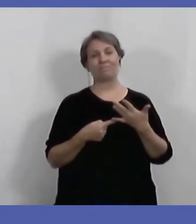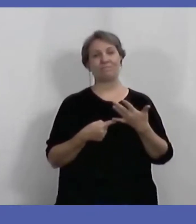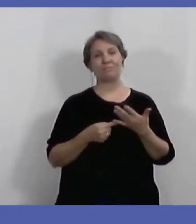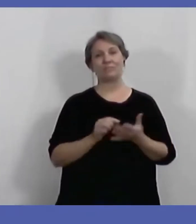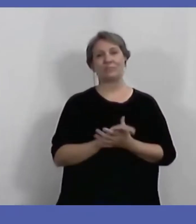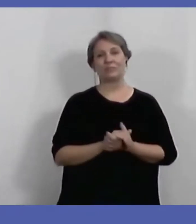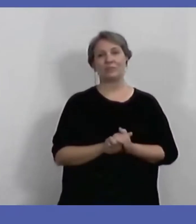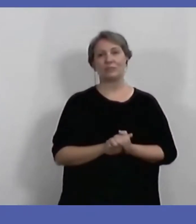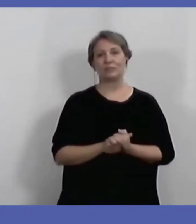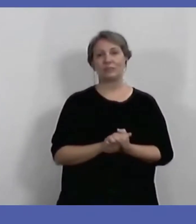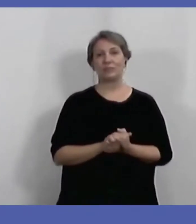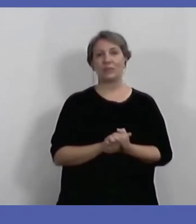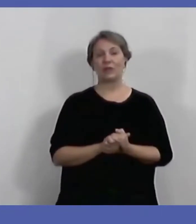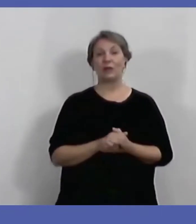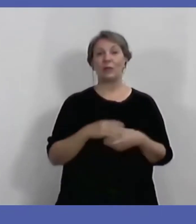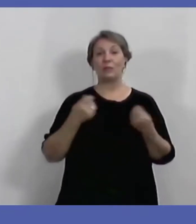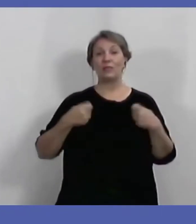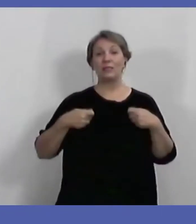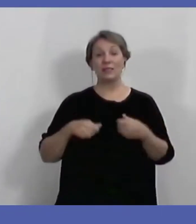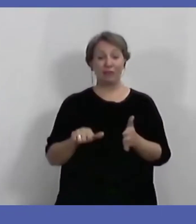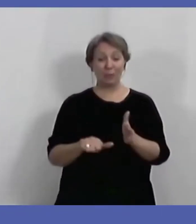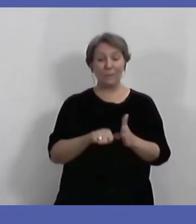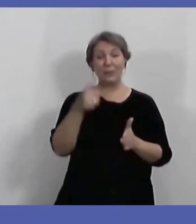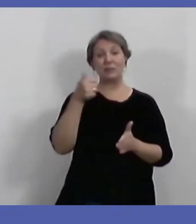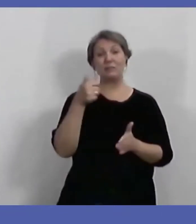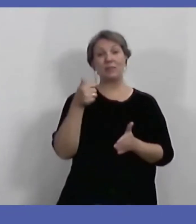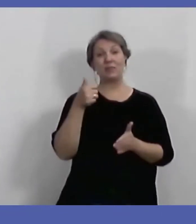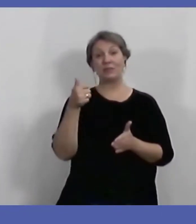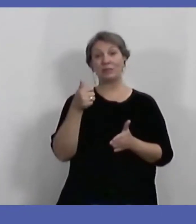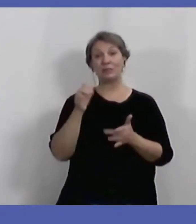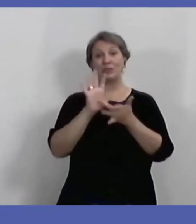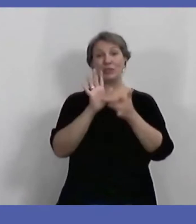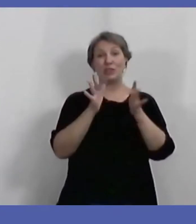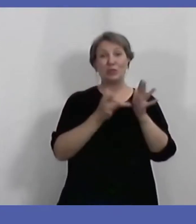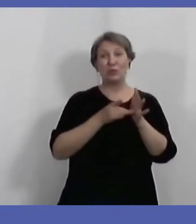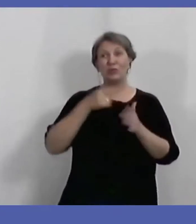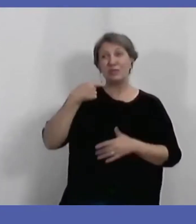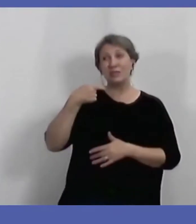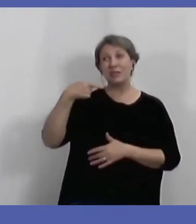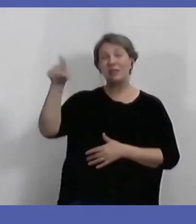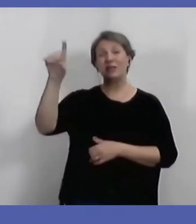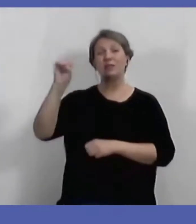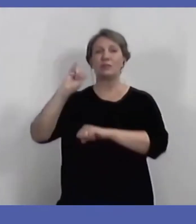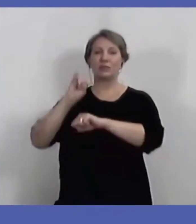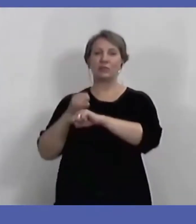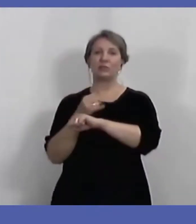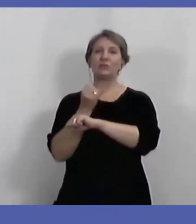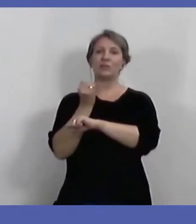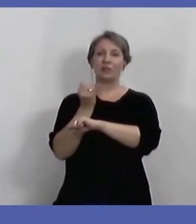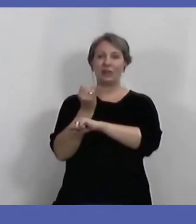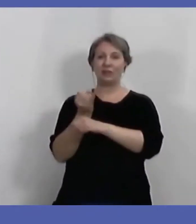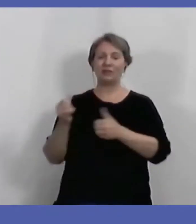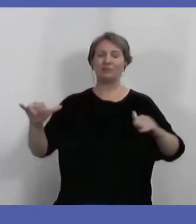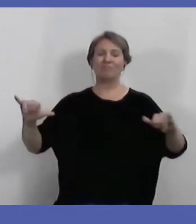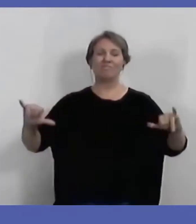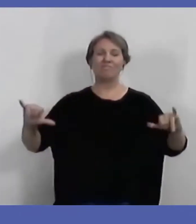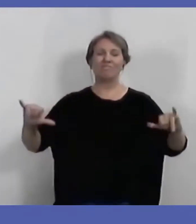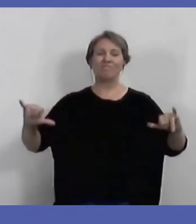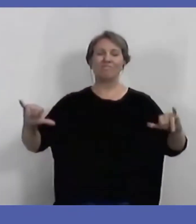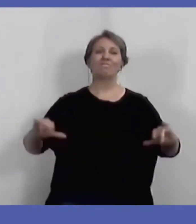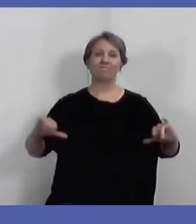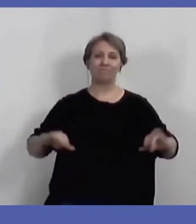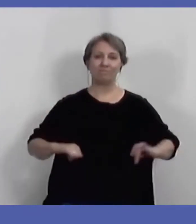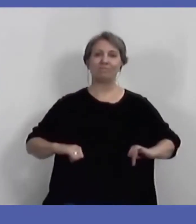seguisse para Jerusalém e sofrer muitas coisas dos anciãos, dos principais